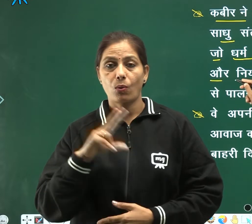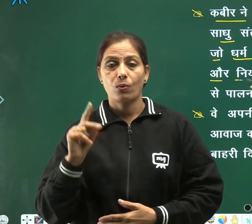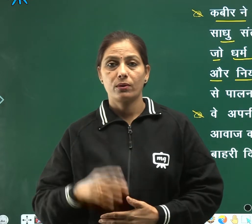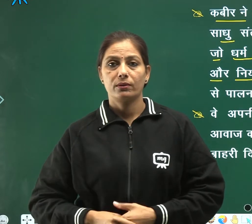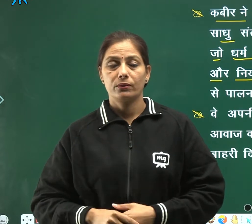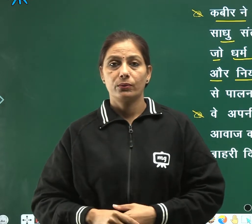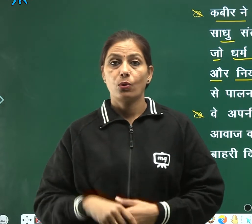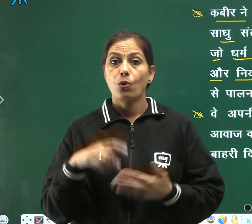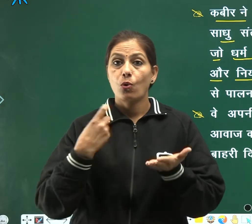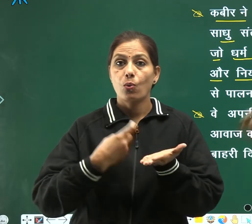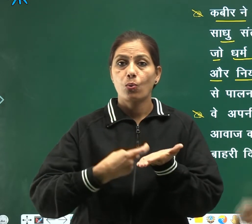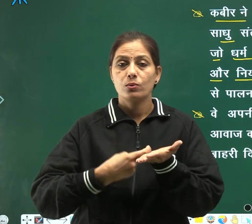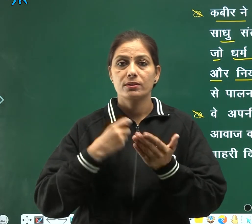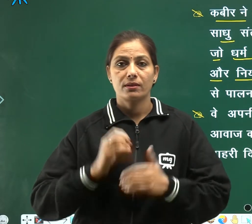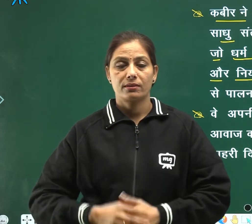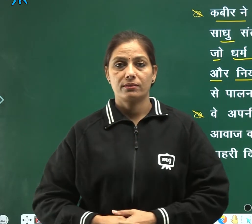नियमों का